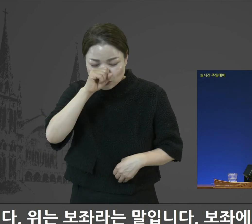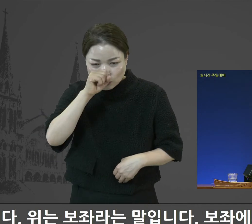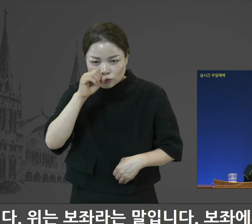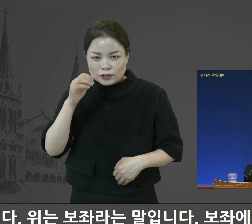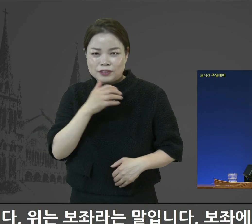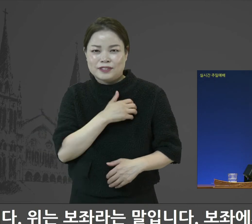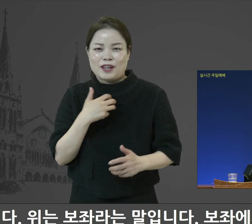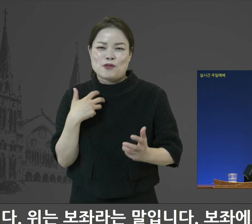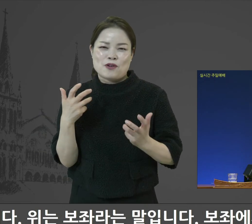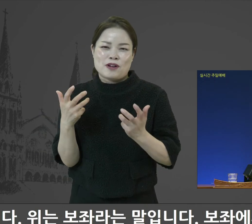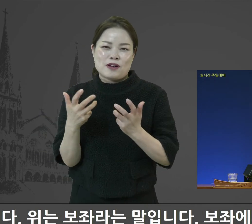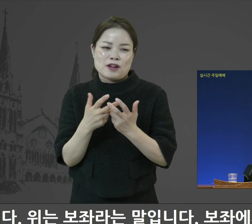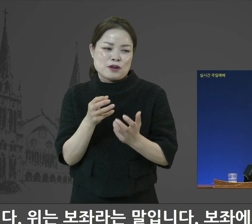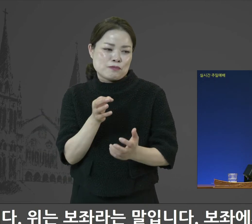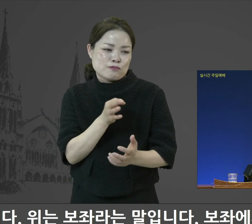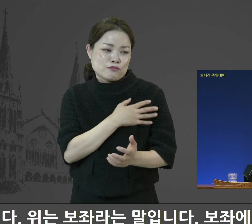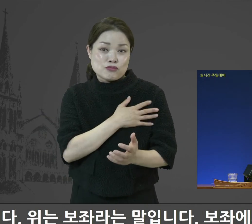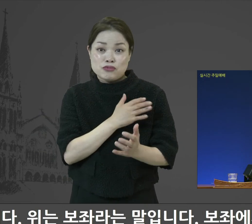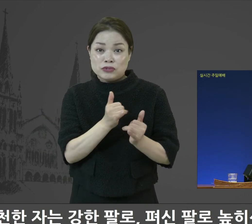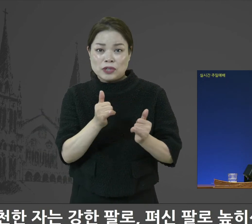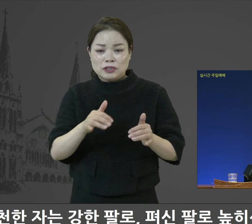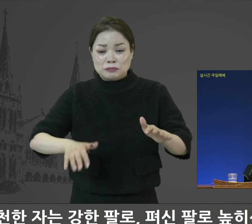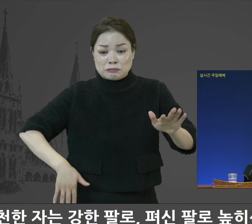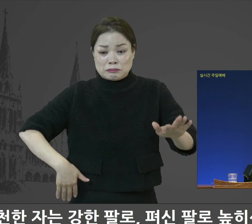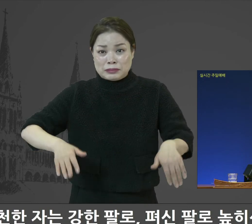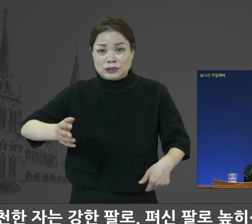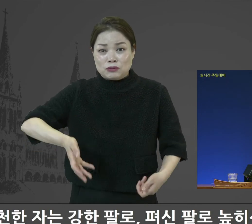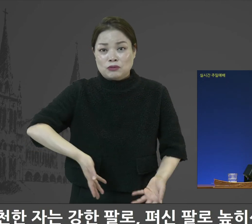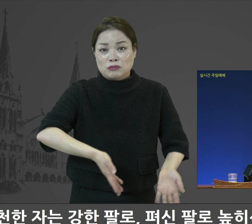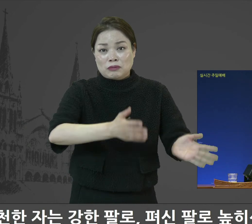대신 부자는 빈손으로 보내신다는 겁니다.